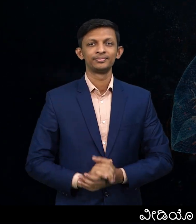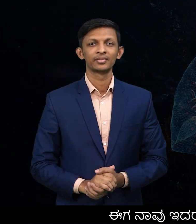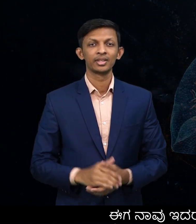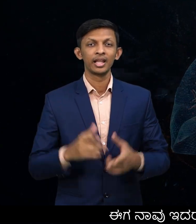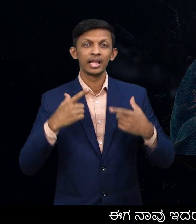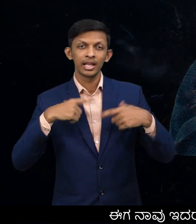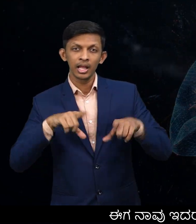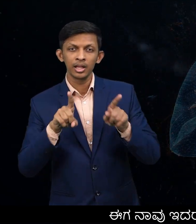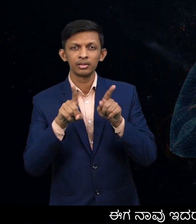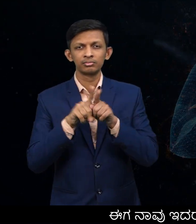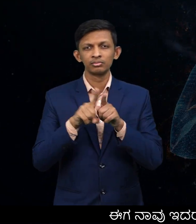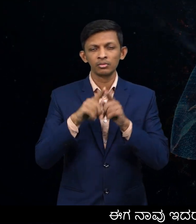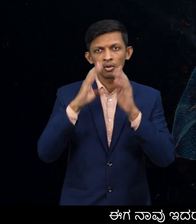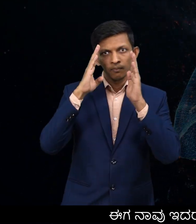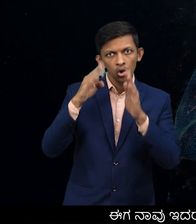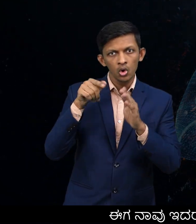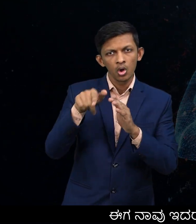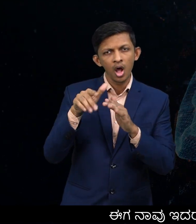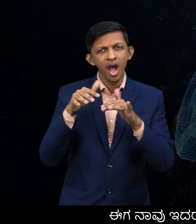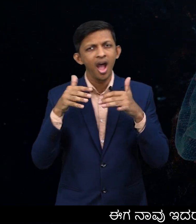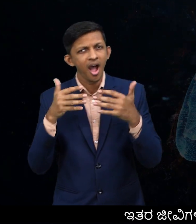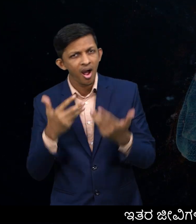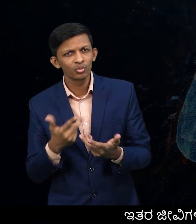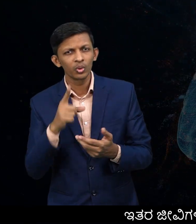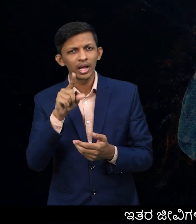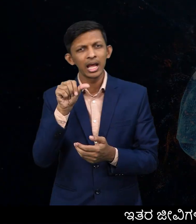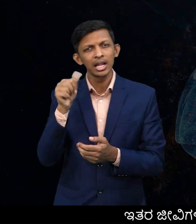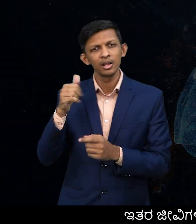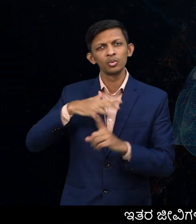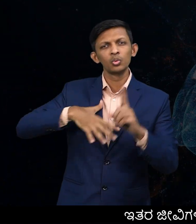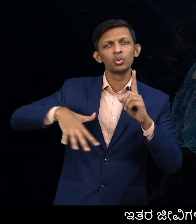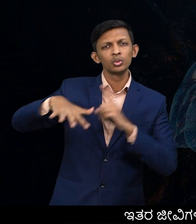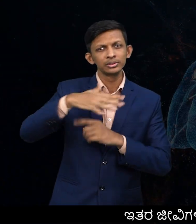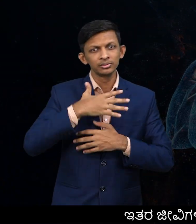ಈಗ ನಾವು ಇದರ ಮೇಲೆ ಗಮನ ಹರಿಸೋಣ. ಇತರ ಜೀವಿಗಳು ಹೇಗೆ ಉಸಿರಾಡುತ್ತವೆ?